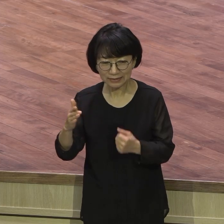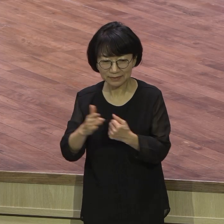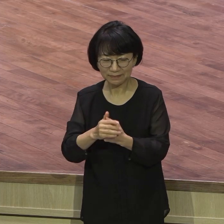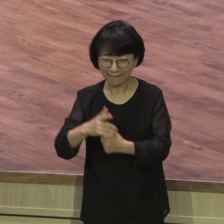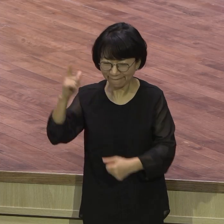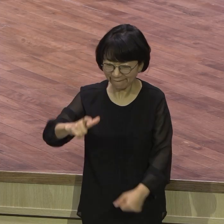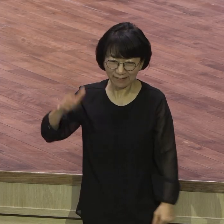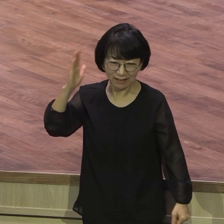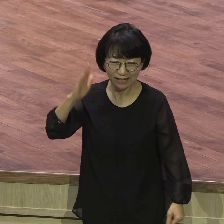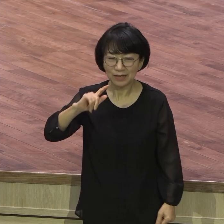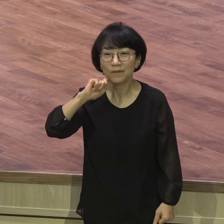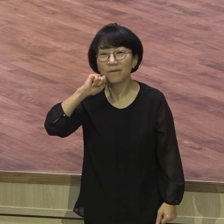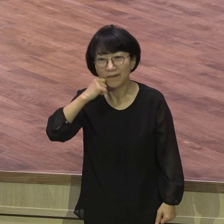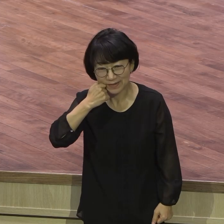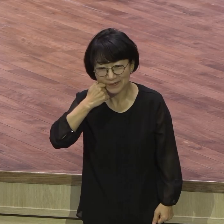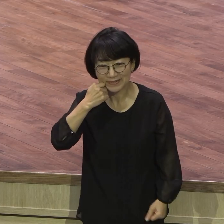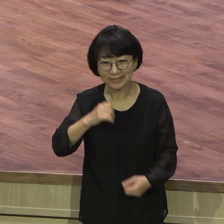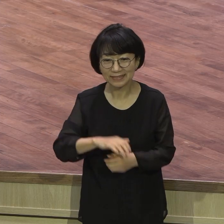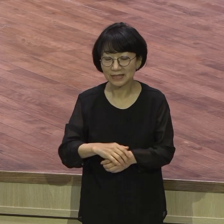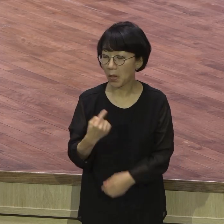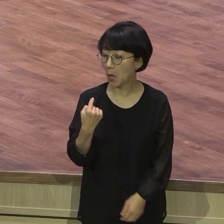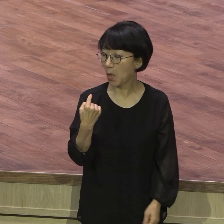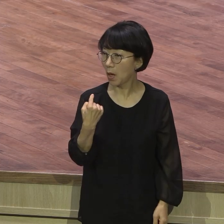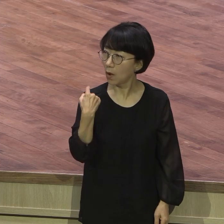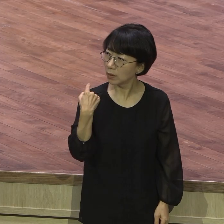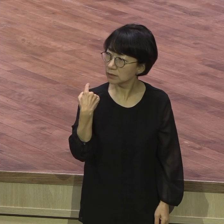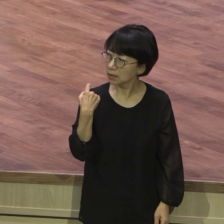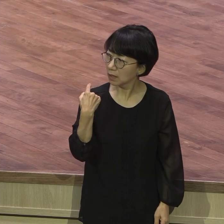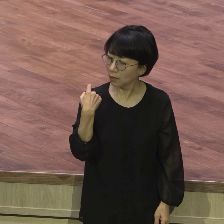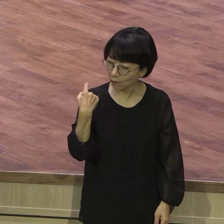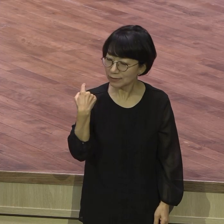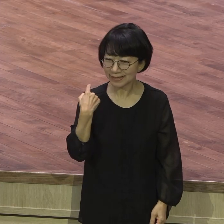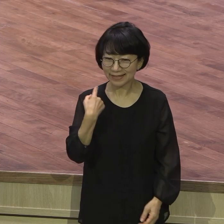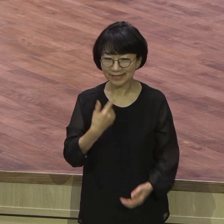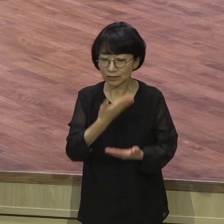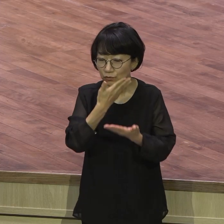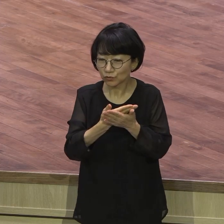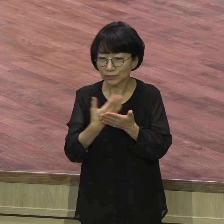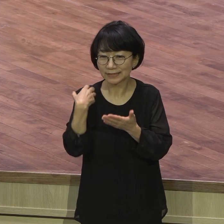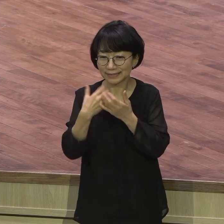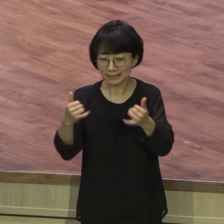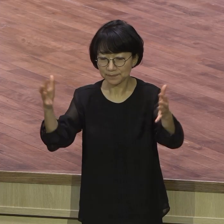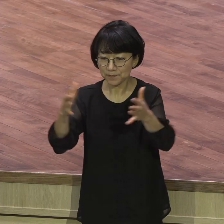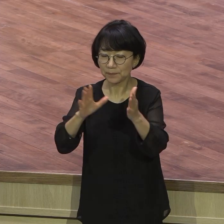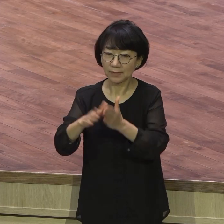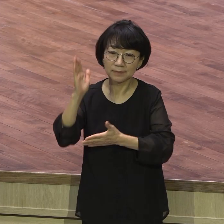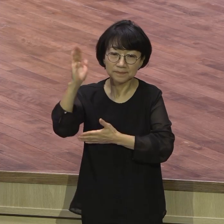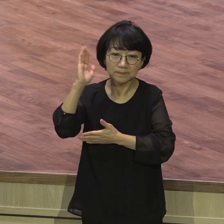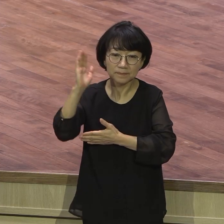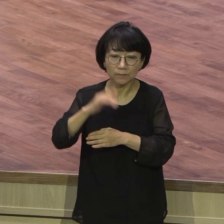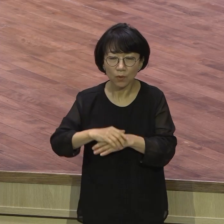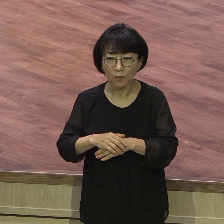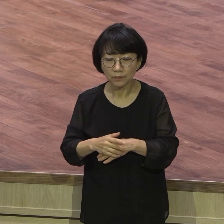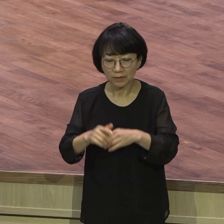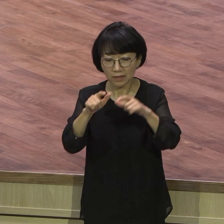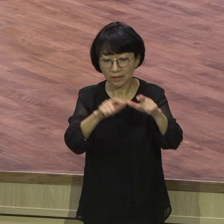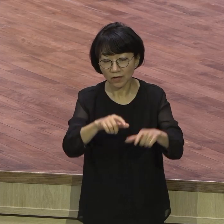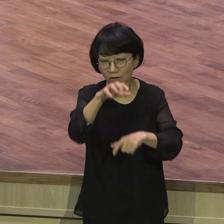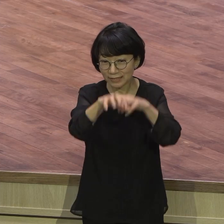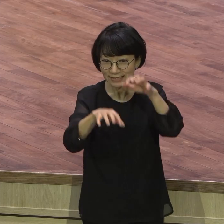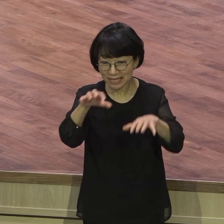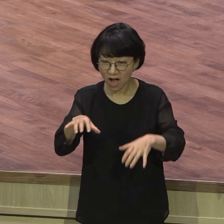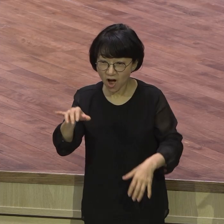여러분이요 어제도 우리 정직자 목요일날도 말씀드렸잖아요 현장을 가진 사람은요